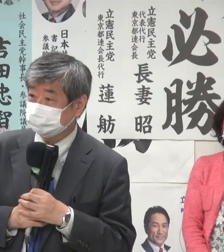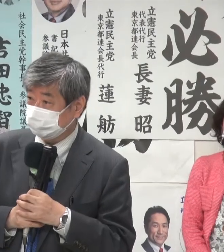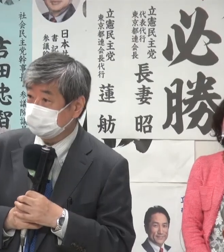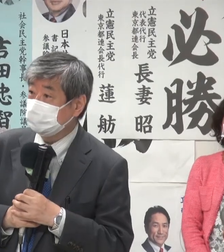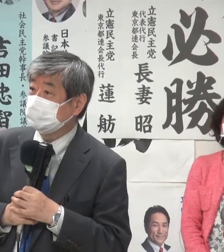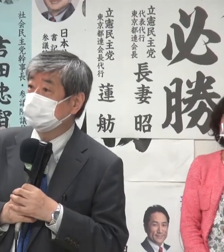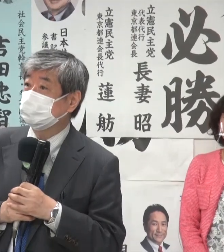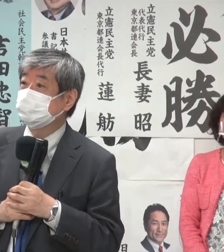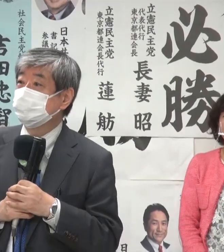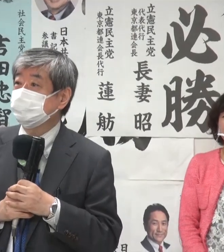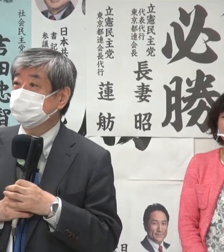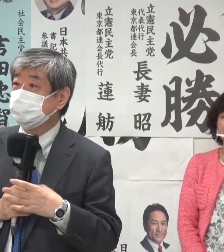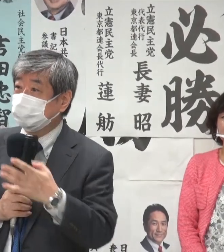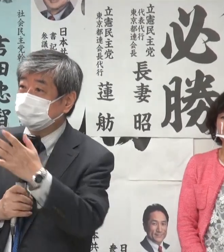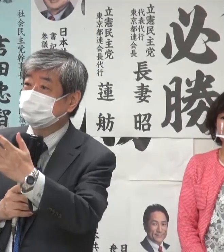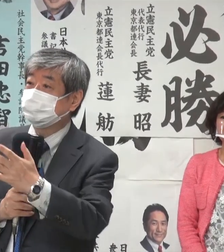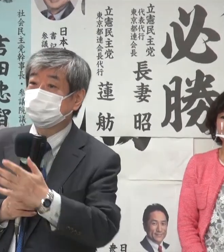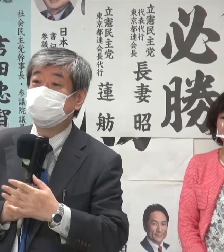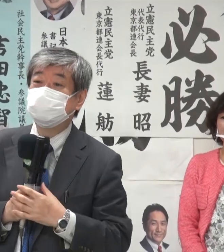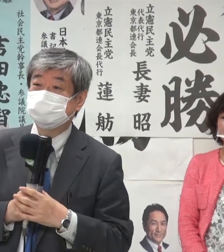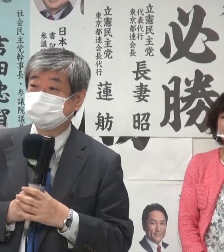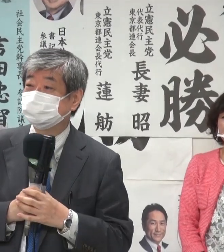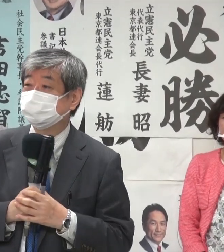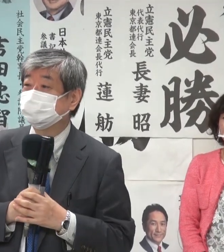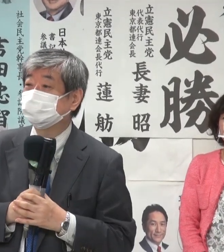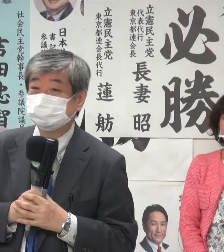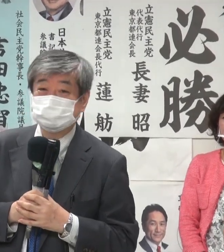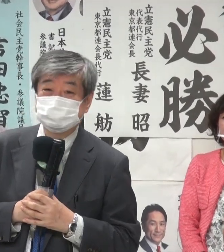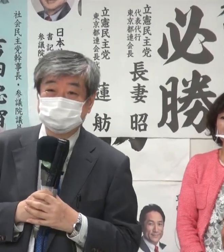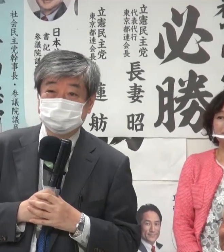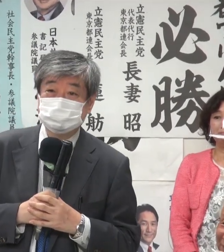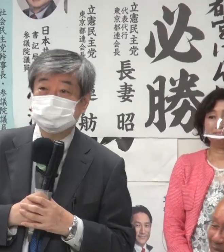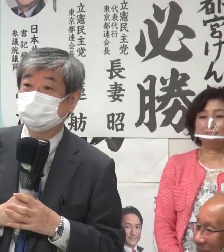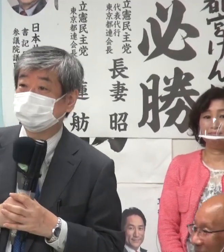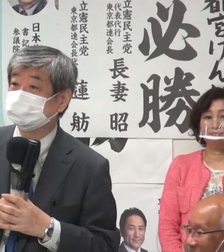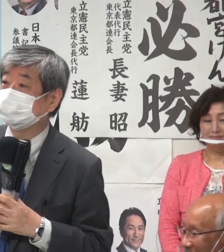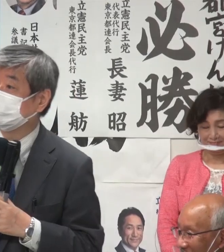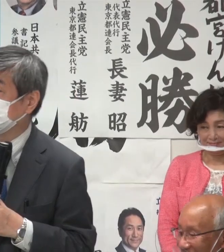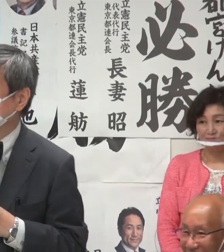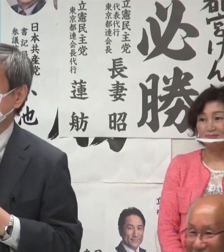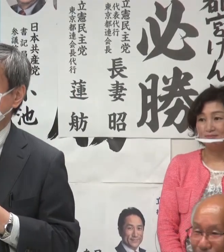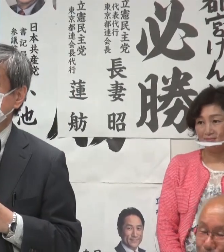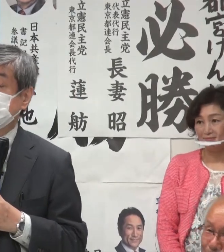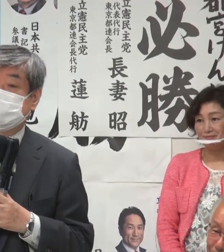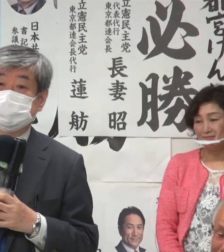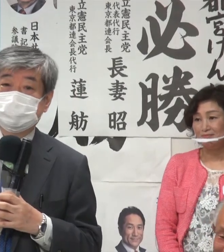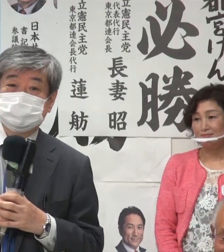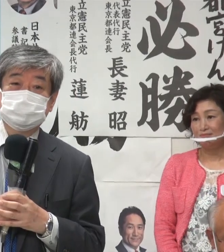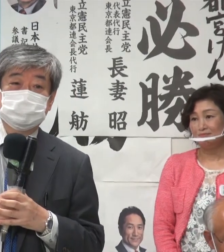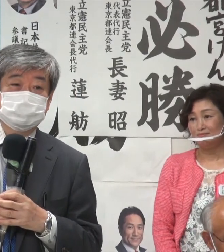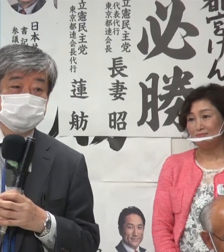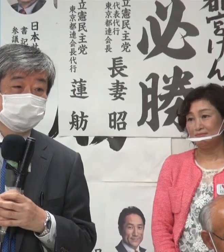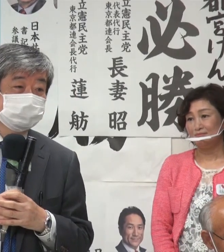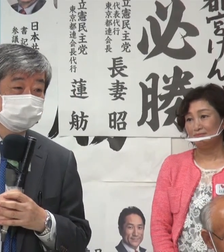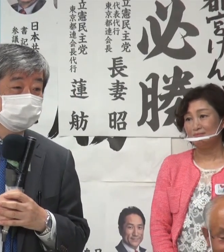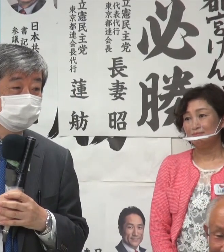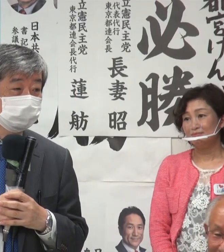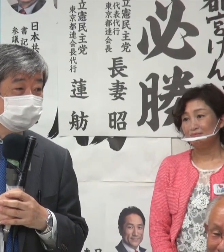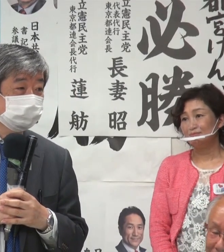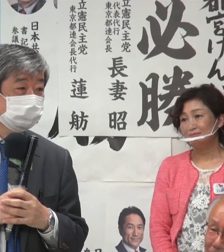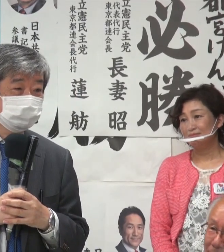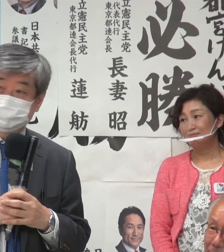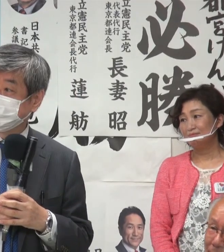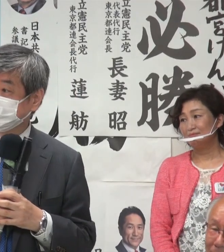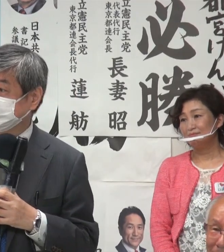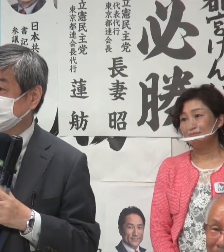っておりました。 で、まあ、でも待っててもなかなか数字が出てくるということはなさそうなんですけれども、ちょっとですね、こちら側